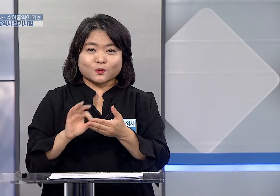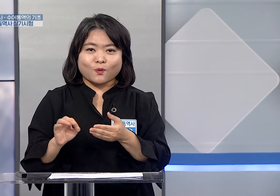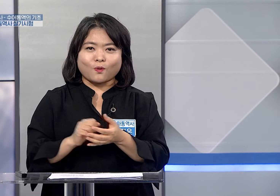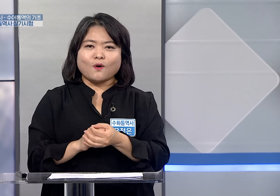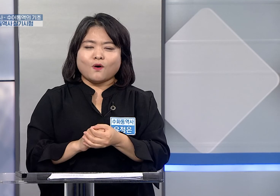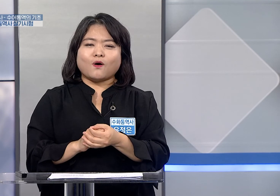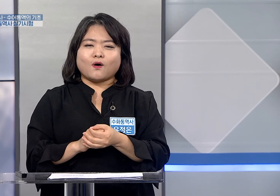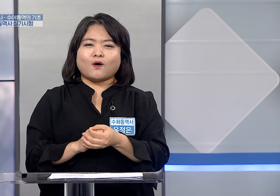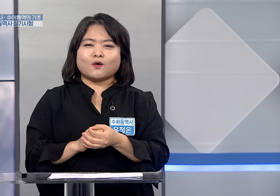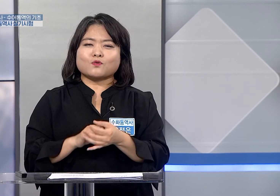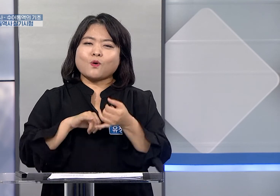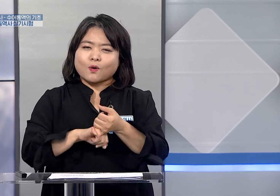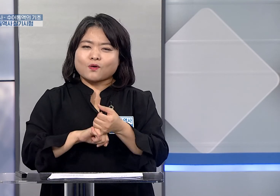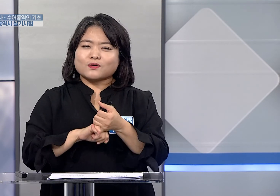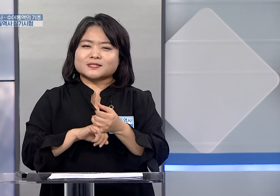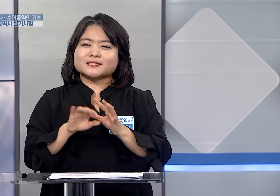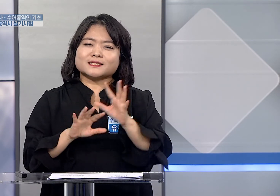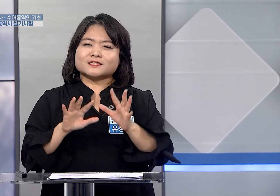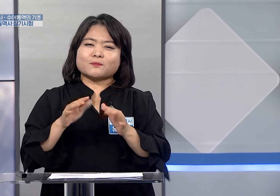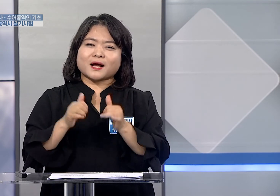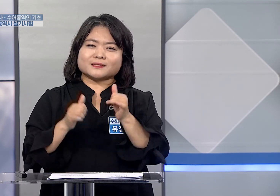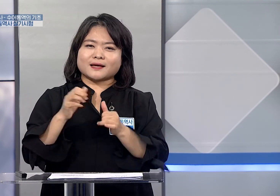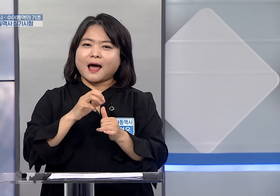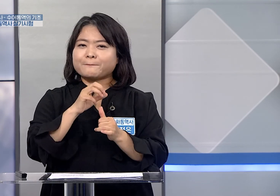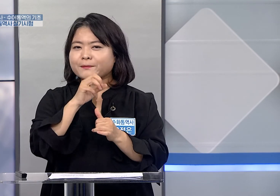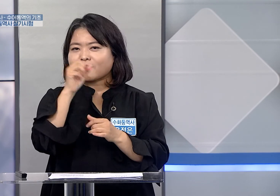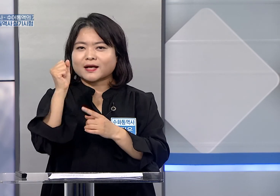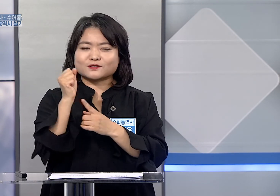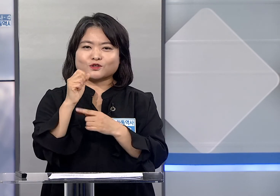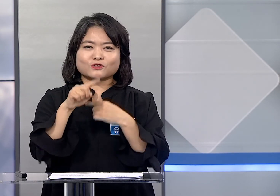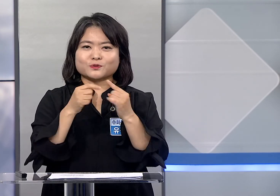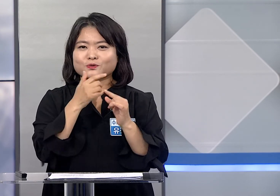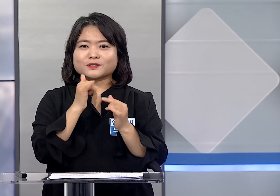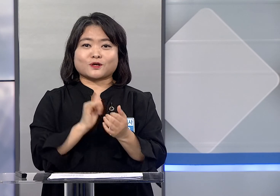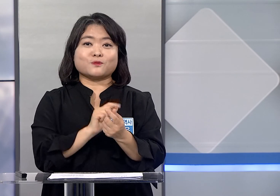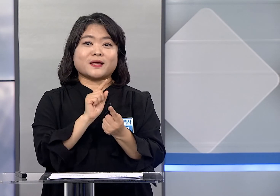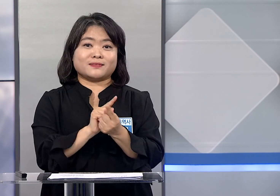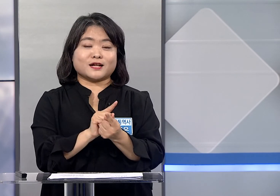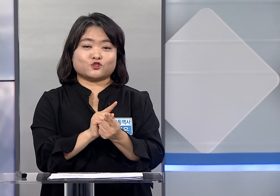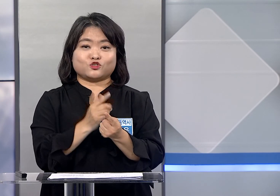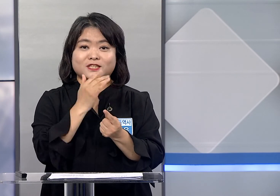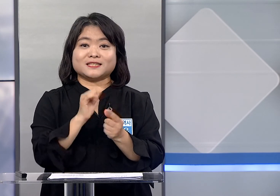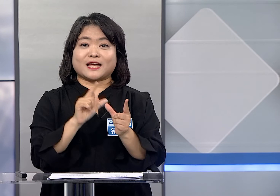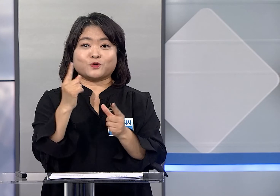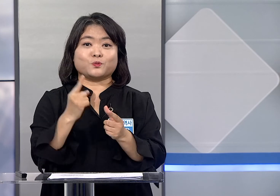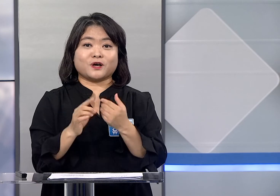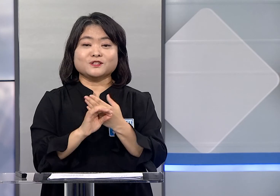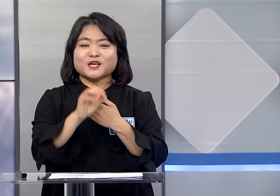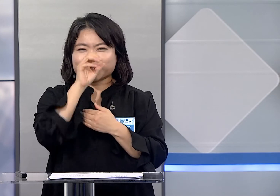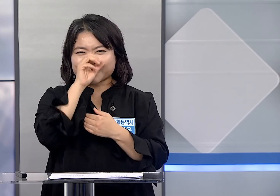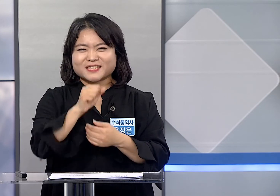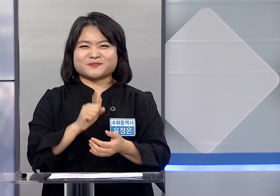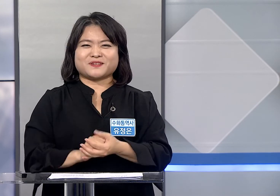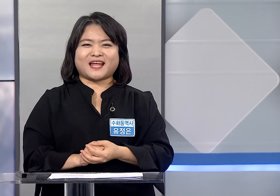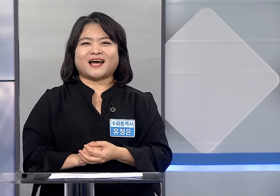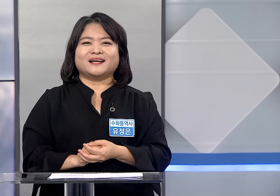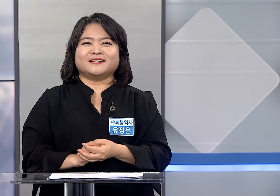활용하시고 꼭 실기시험까지 합격해서 수어 통역사로 만날 수 있는 날이 오면 좋겠습니다.